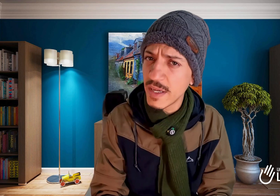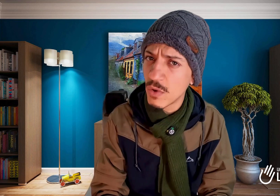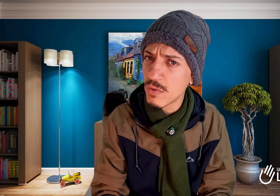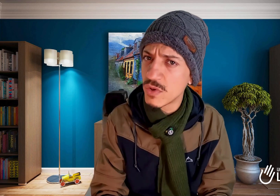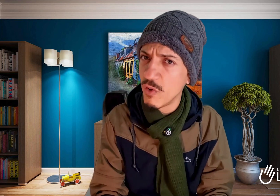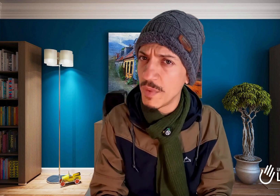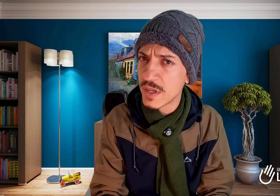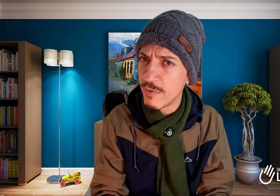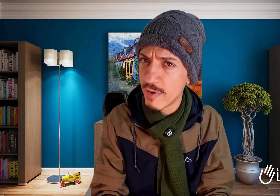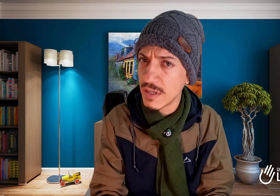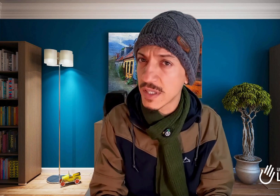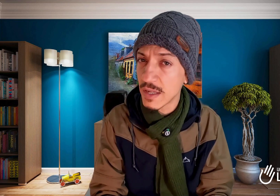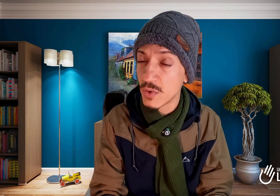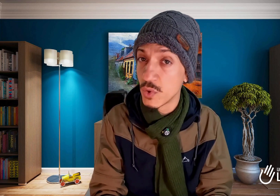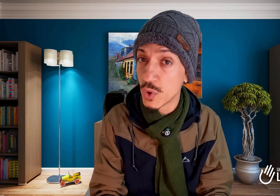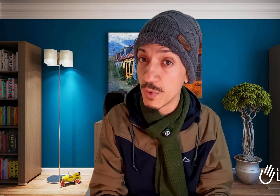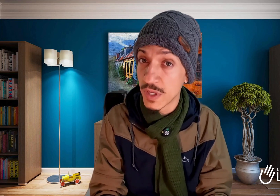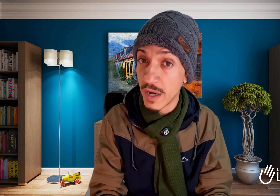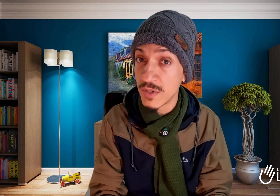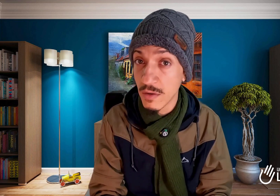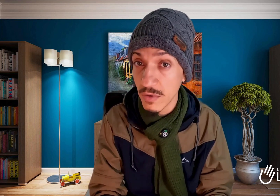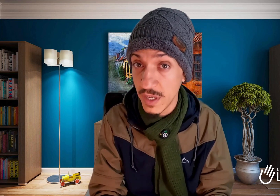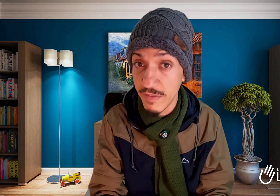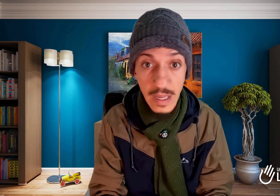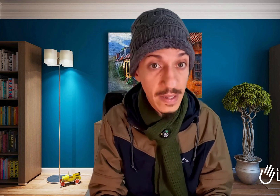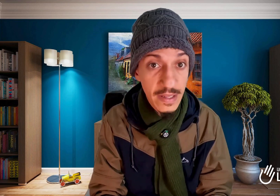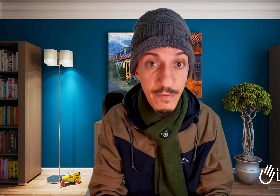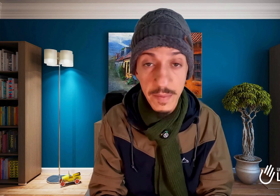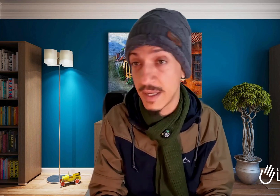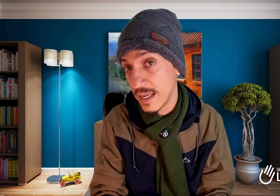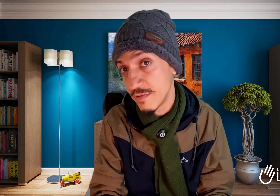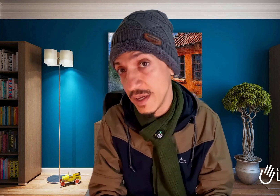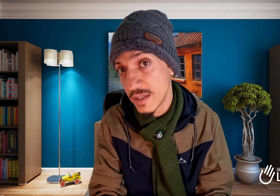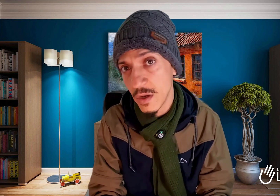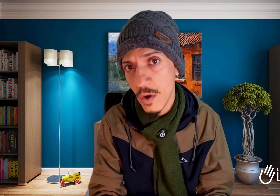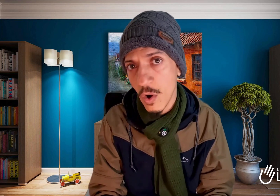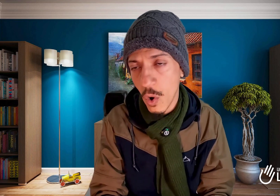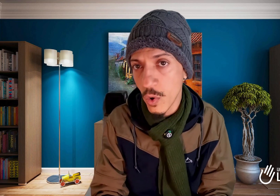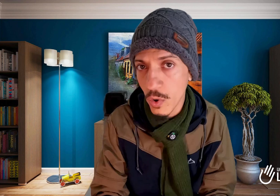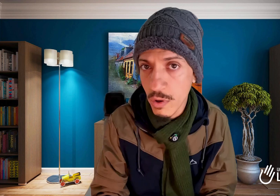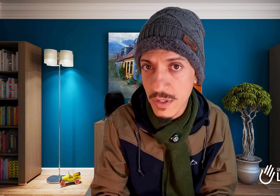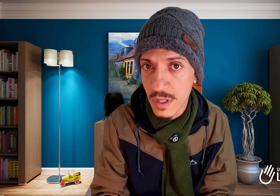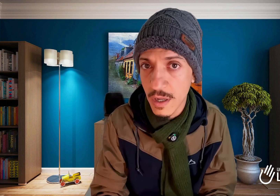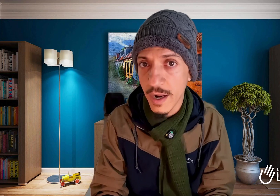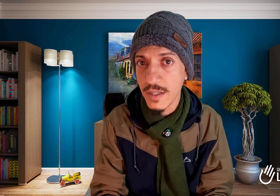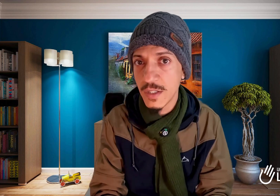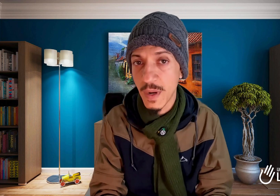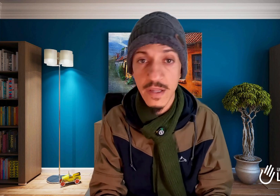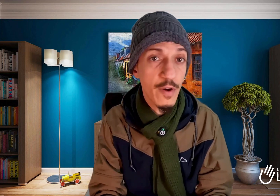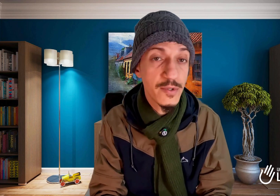outros filmes que foram lançados nos últimos anos, inclusive na plataforma da Netflix ou em outras grandes plataformas de